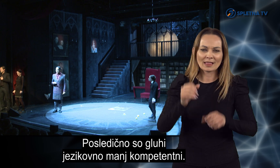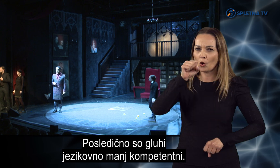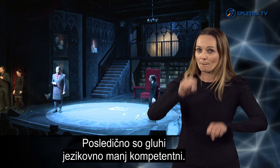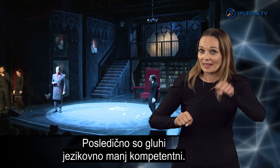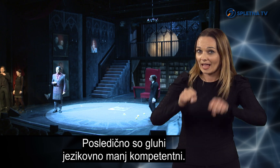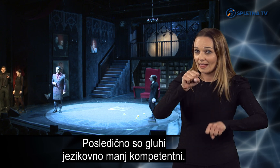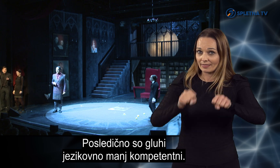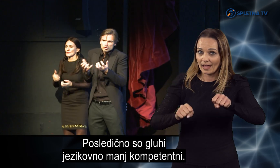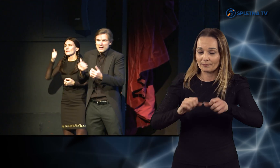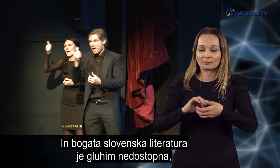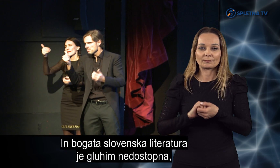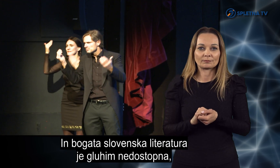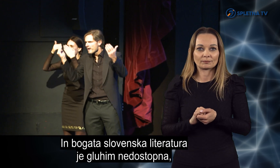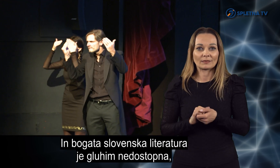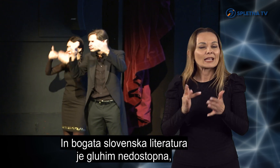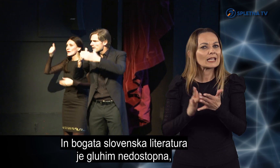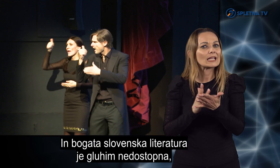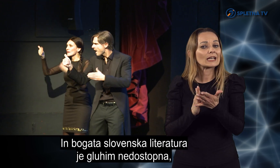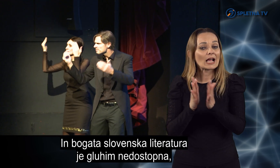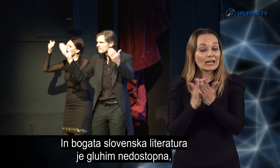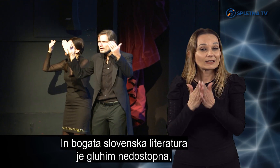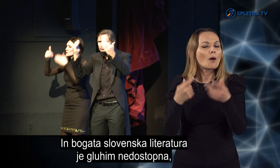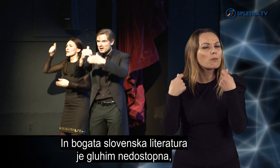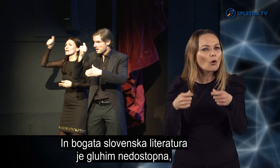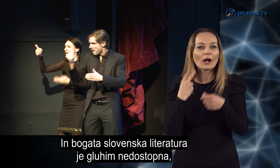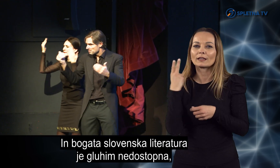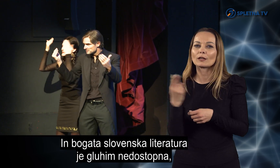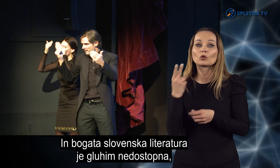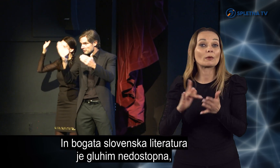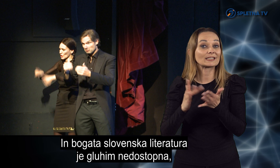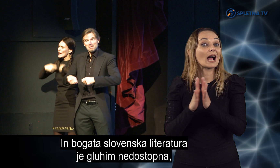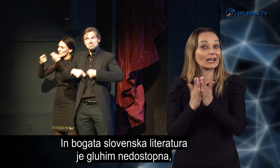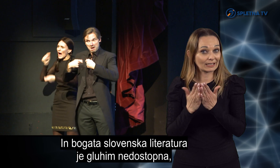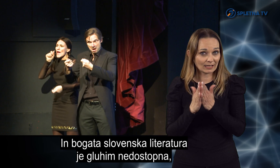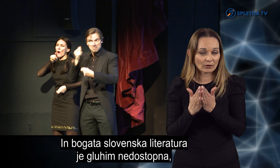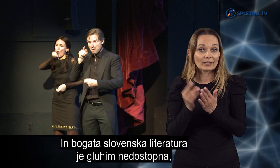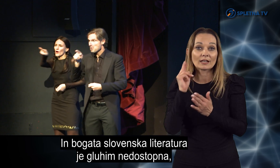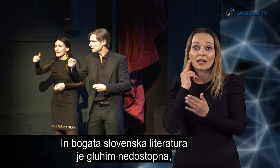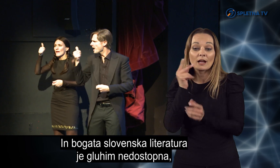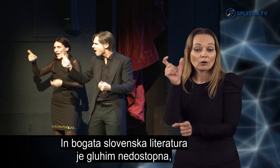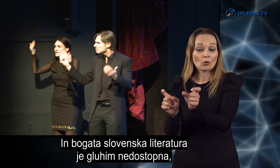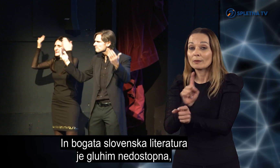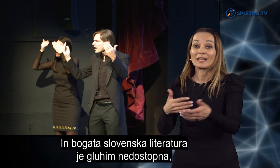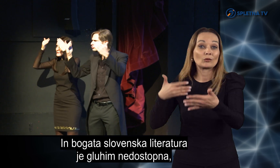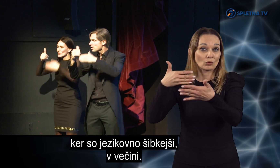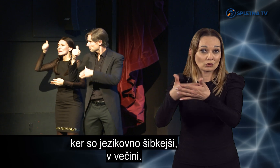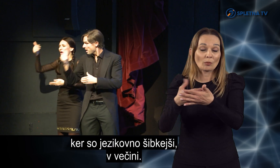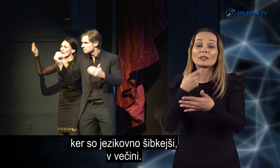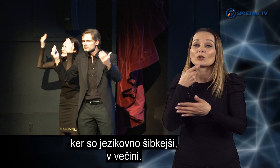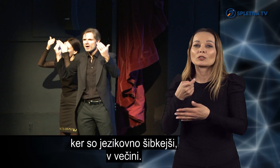kompetentne. In literatura, bogata slovenska literatura je gluhim nedostopna, ker so jezikovno